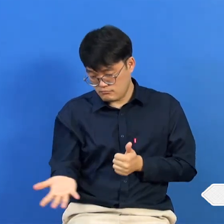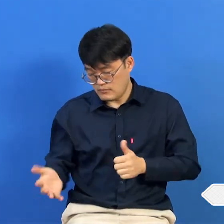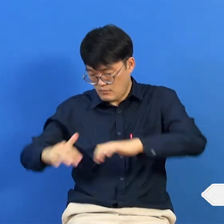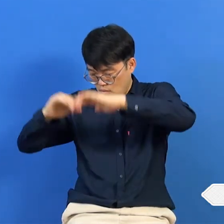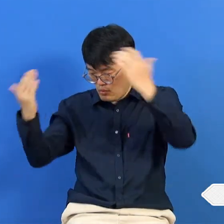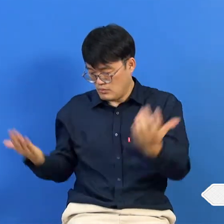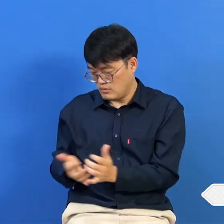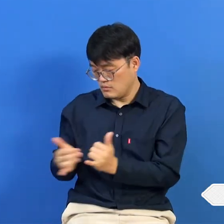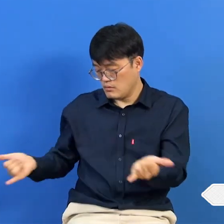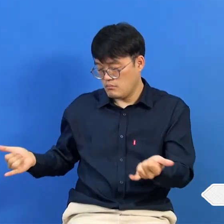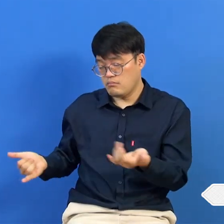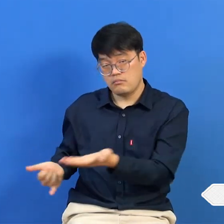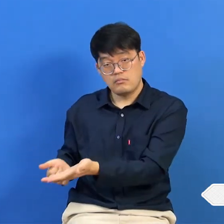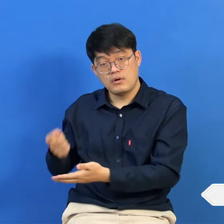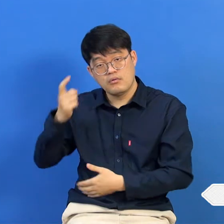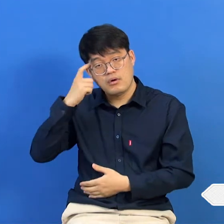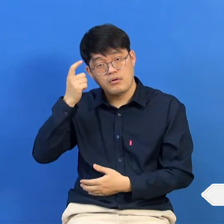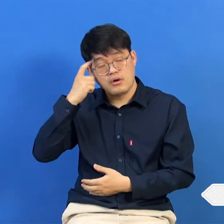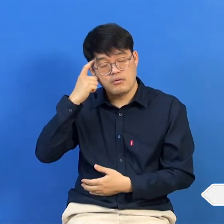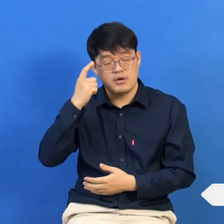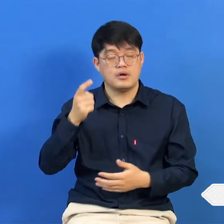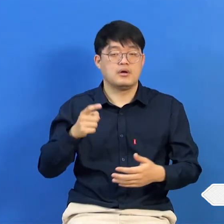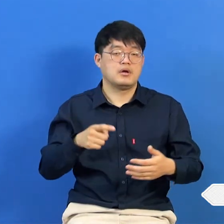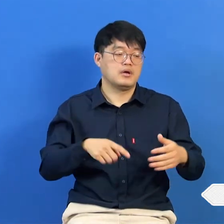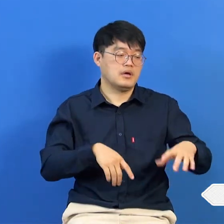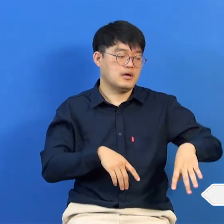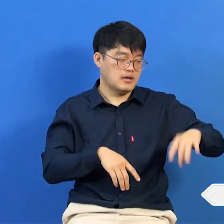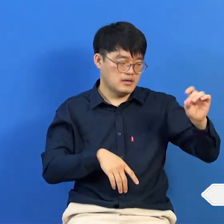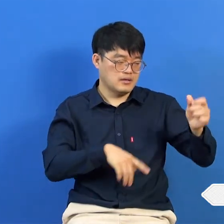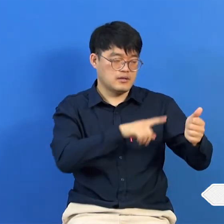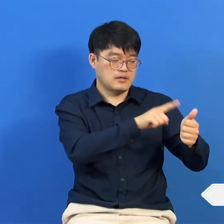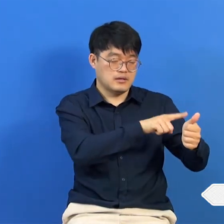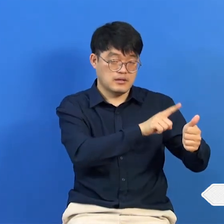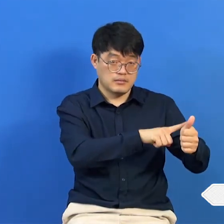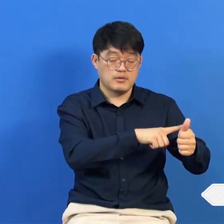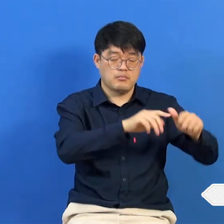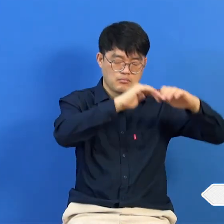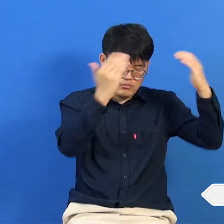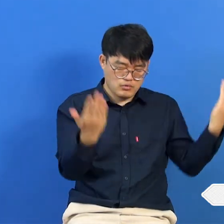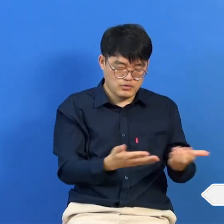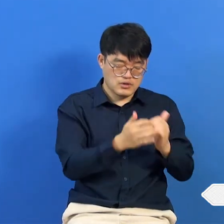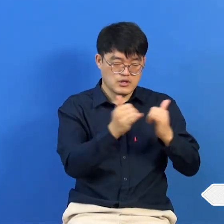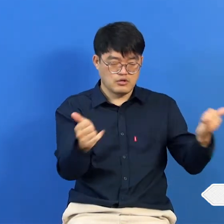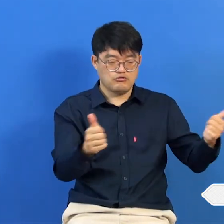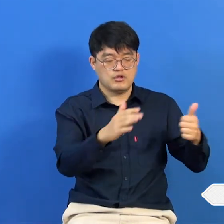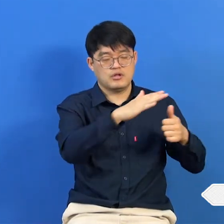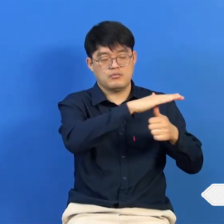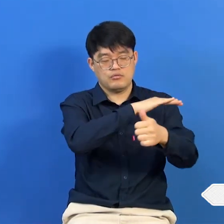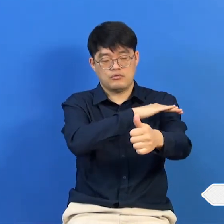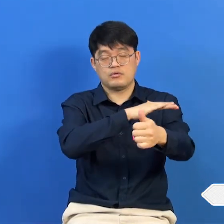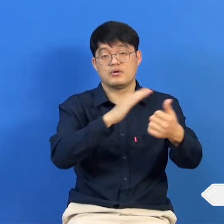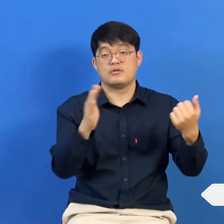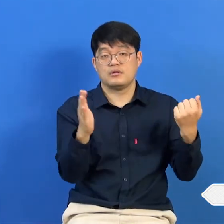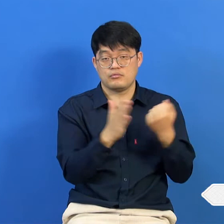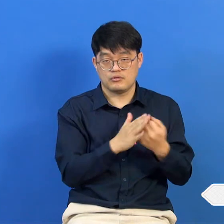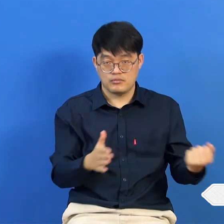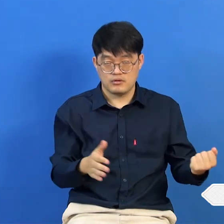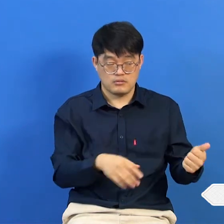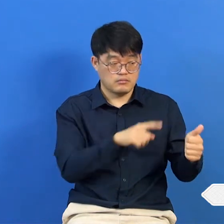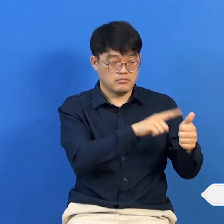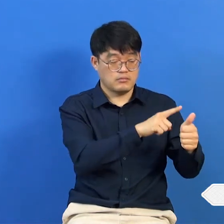됩니까? 아담은 모든 인류의 대표자이기 때문에 그렇습니다. 그가 대표자이기